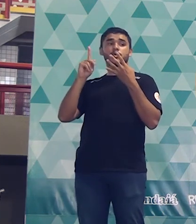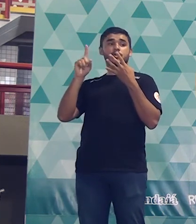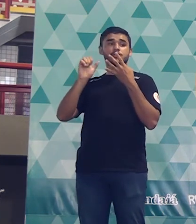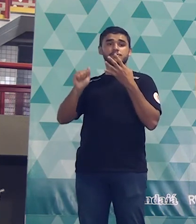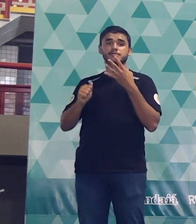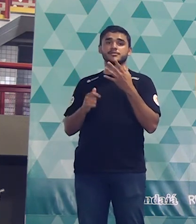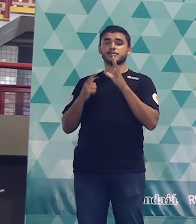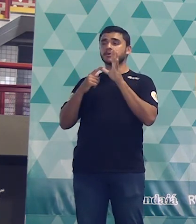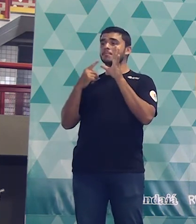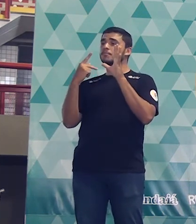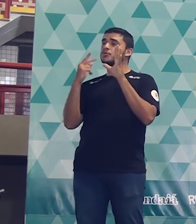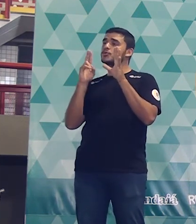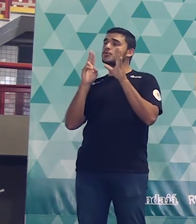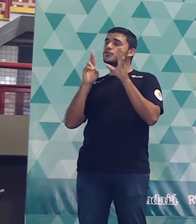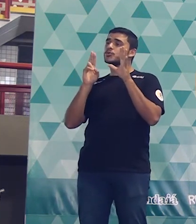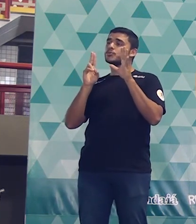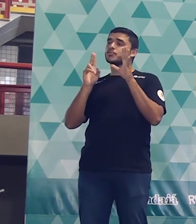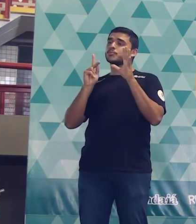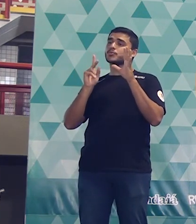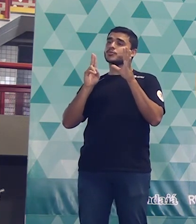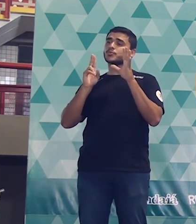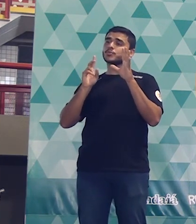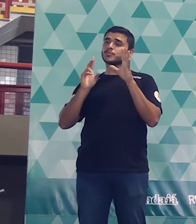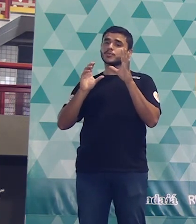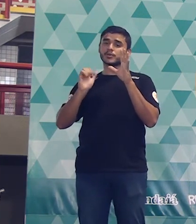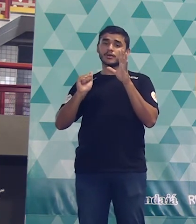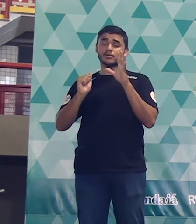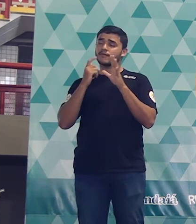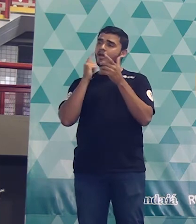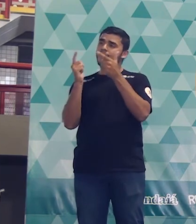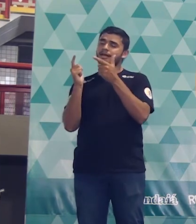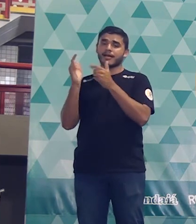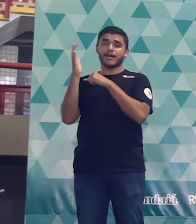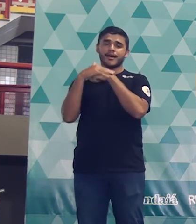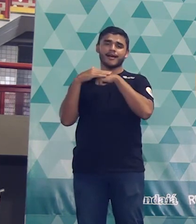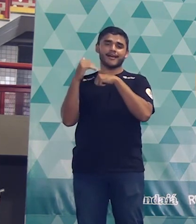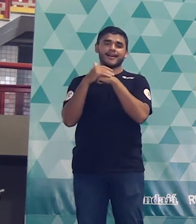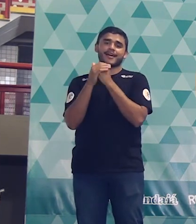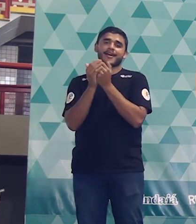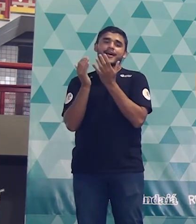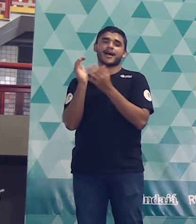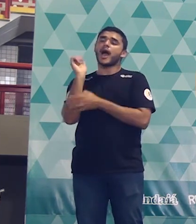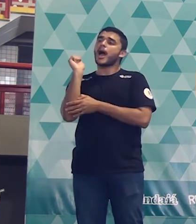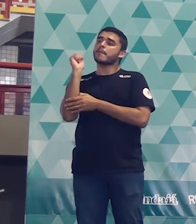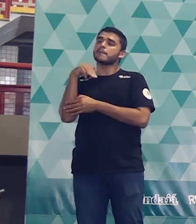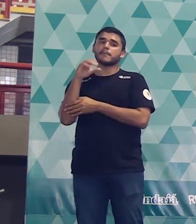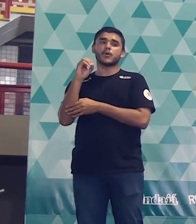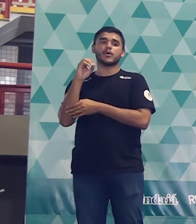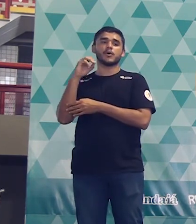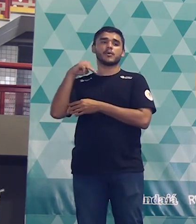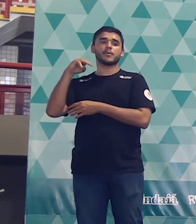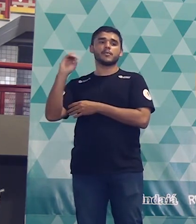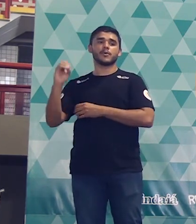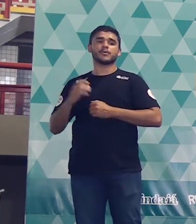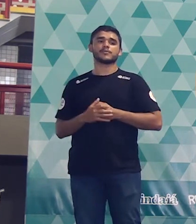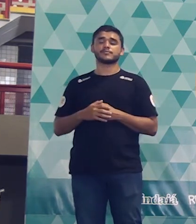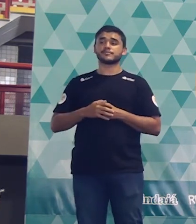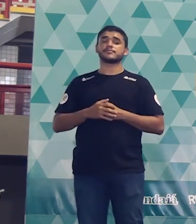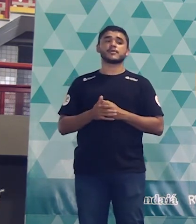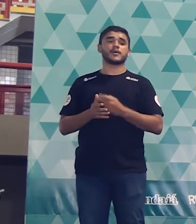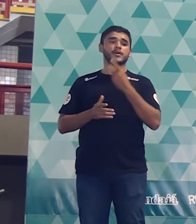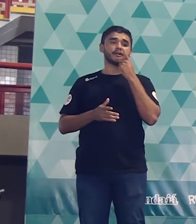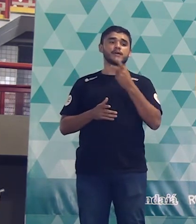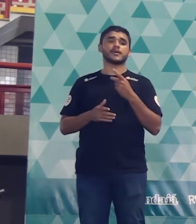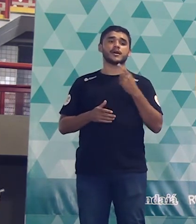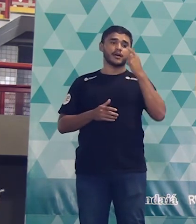Purupupuca. Aqueles apelidinhos que só vocês sabem, né? Vocês sabem até o contexto, né, que surgiu, né? Não havia